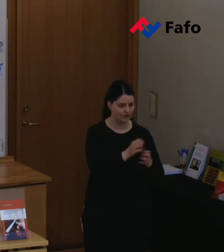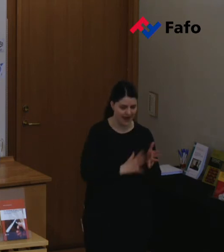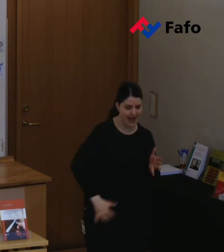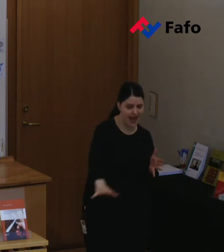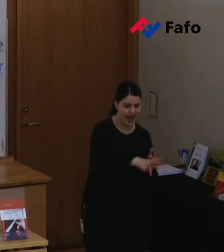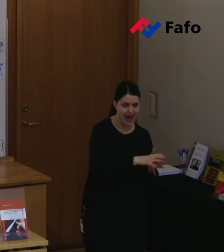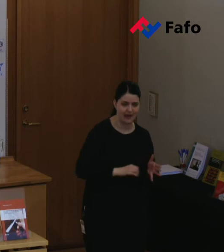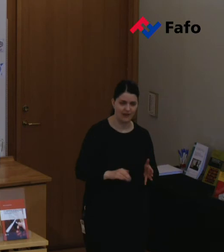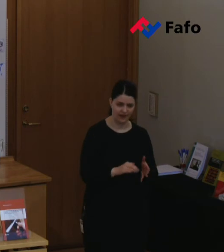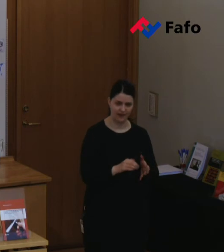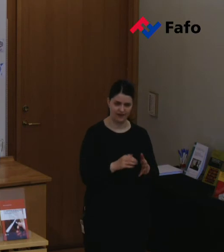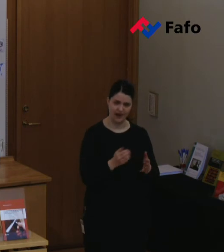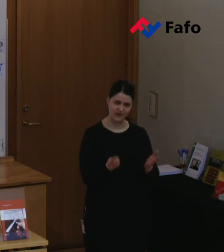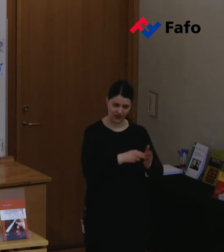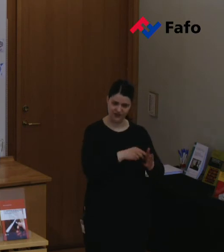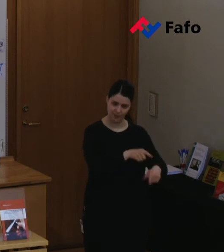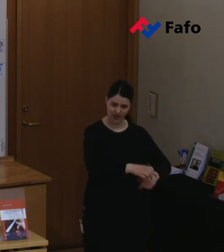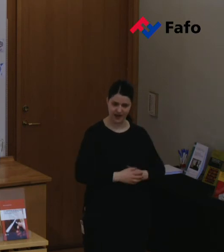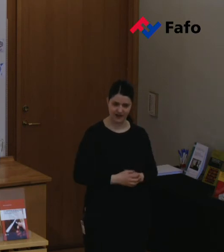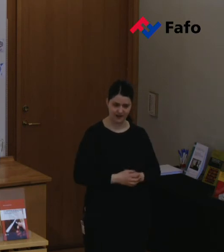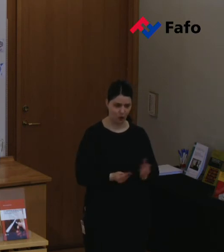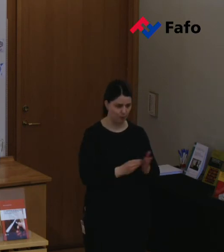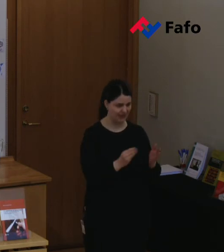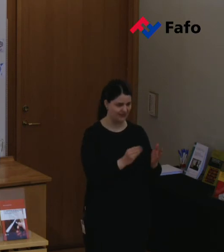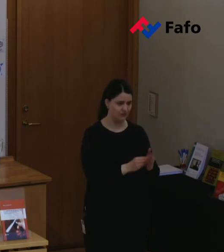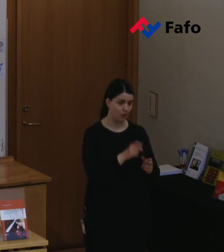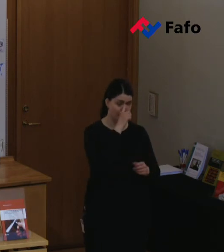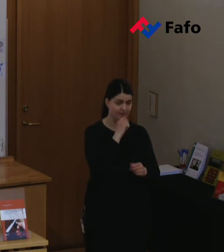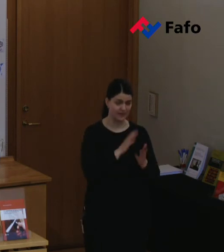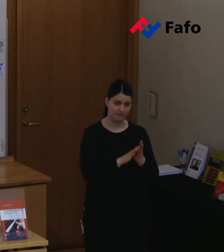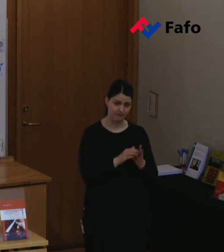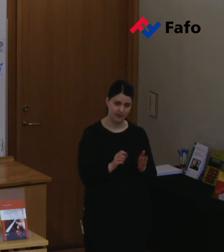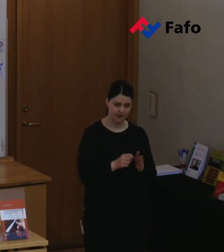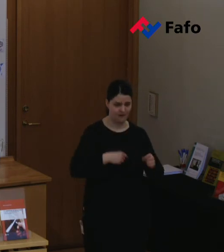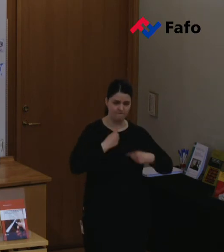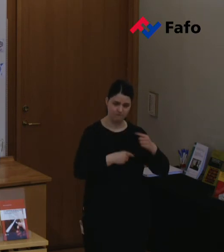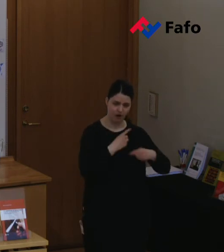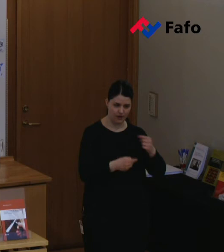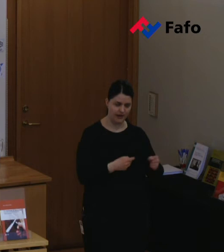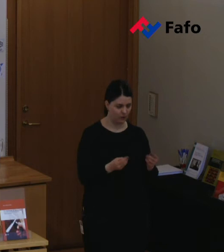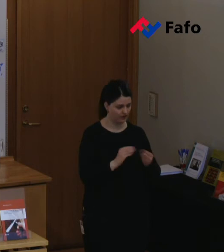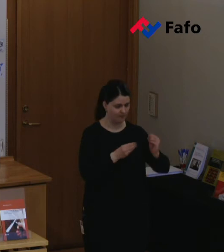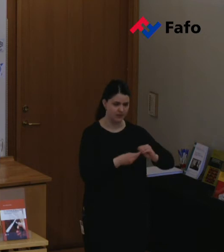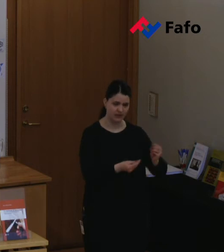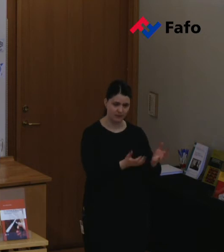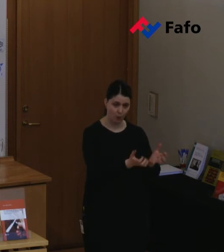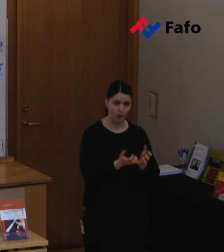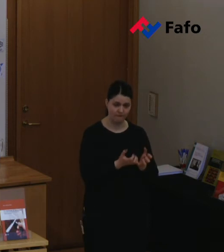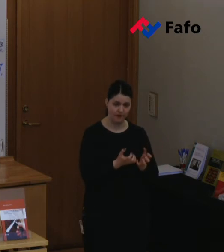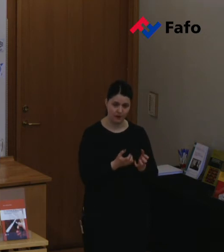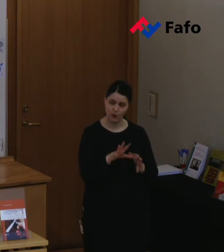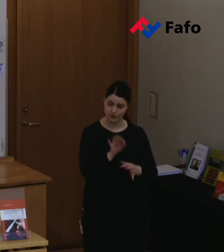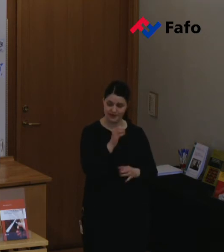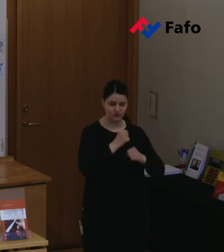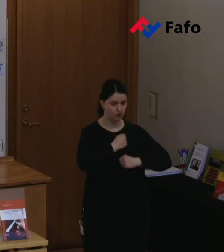land satser mer på å bistå mennesker med langvarige og sammensatte behov med å finne en trygg og stabil bolig som de